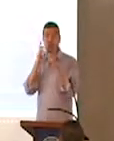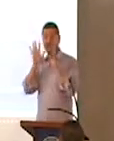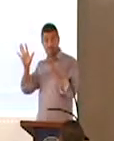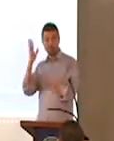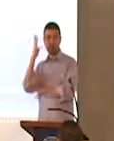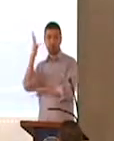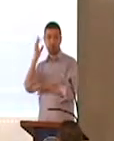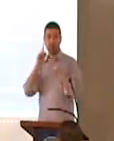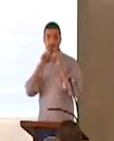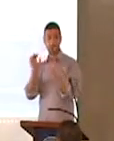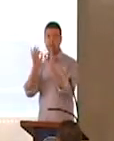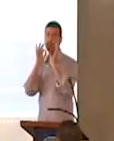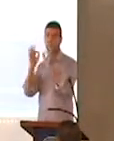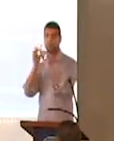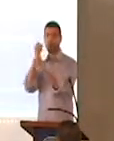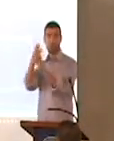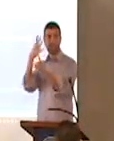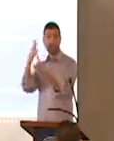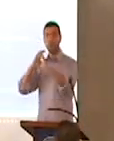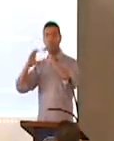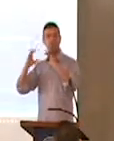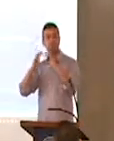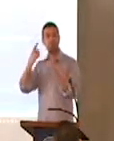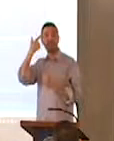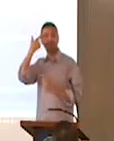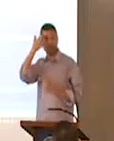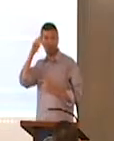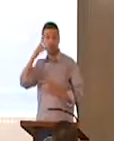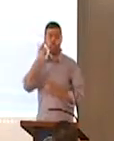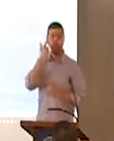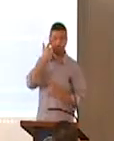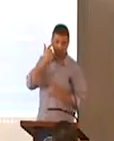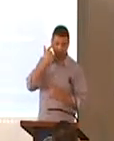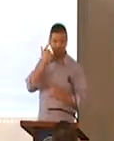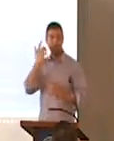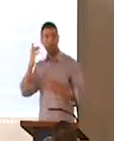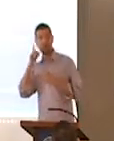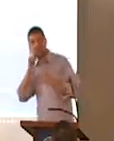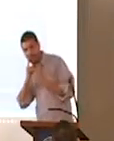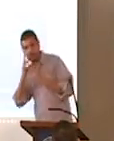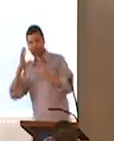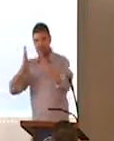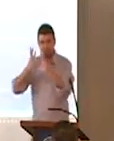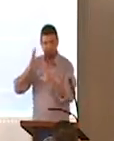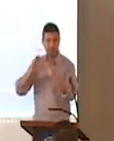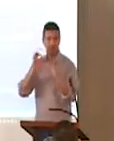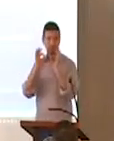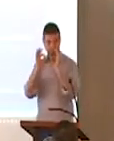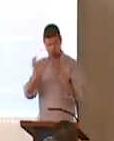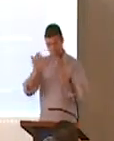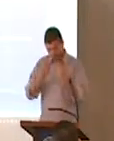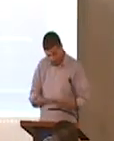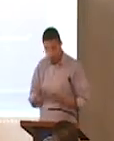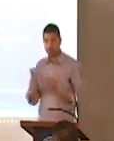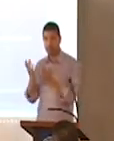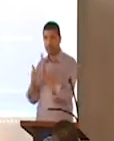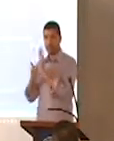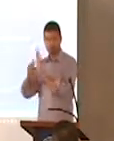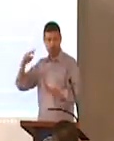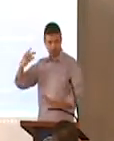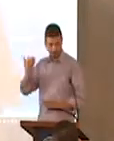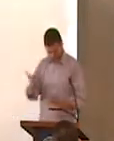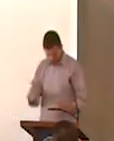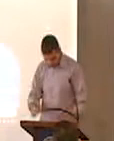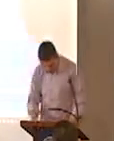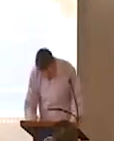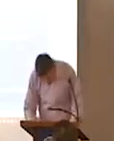Soraya Mejía en su intervención, que nos contaba sobre el reto que esto implica y el manejo de la